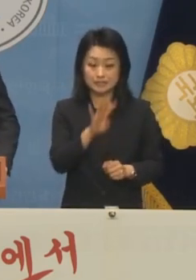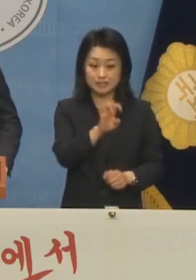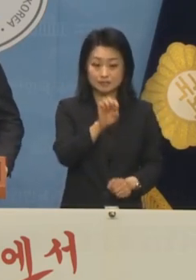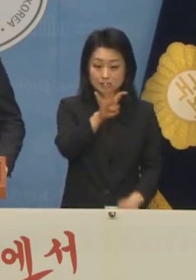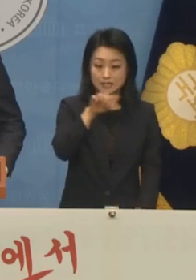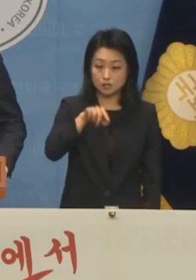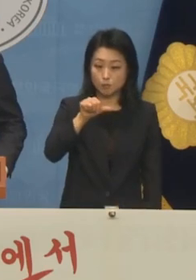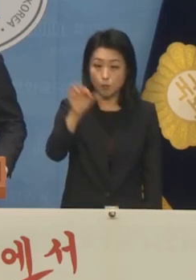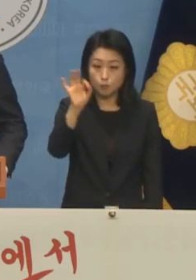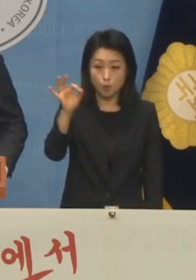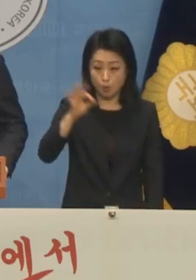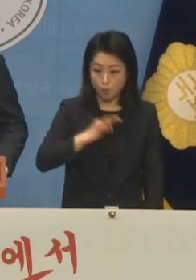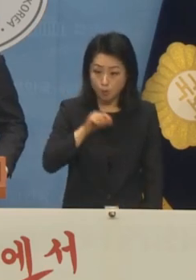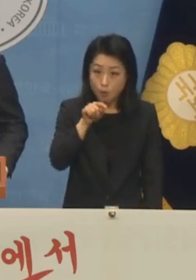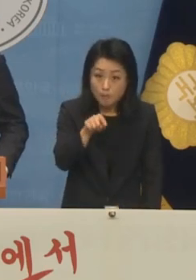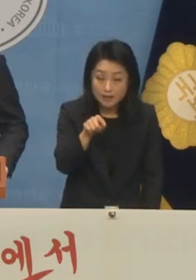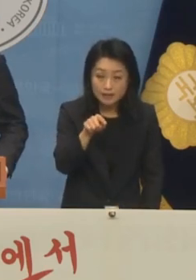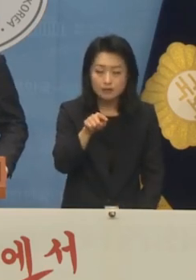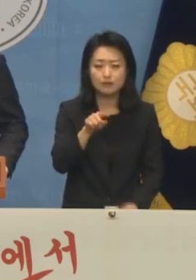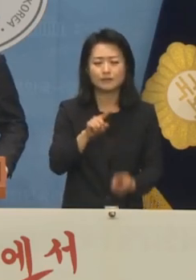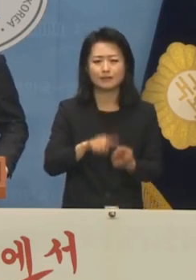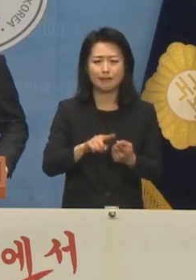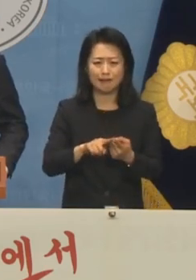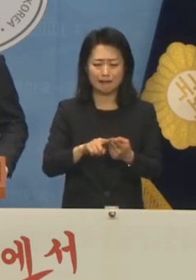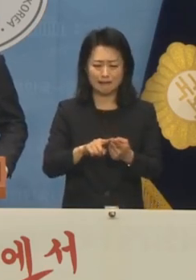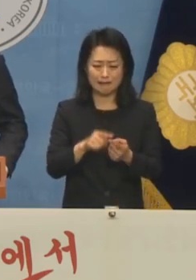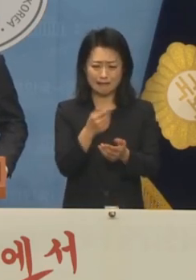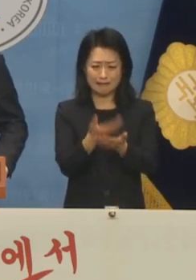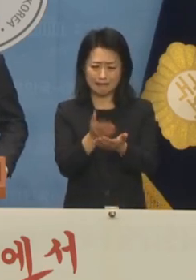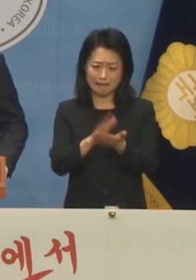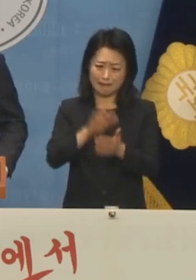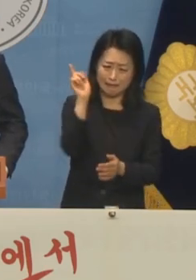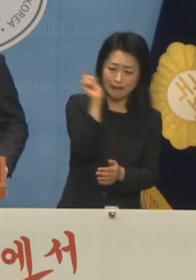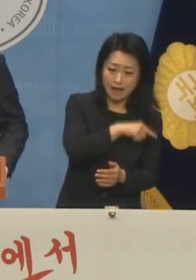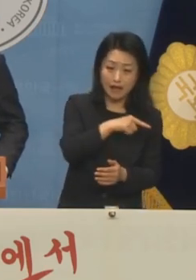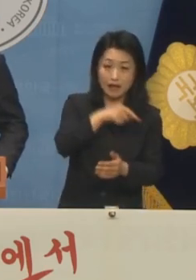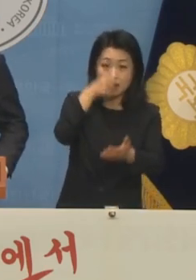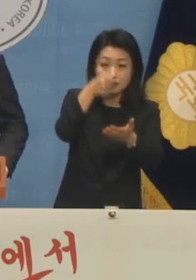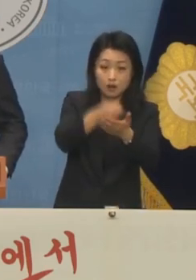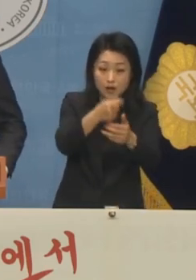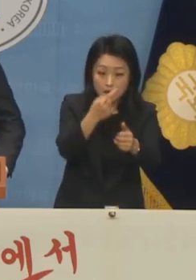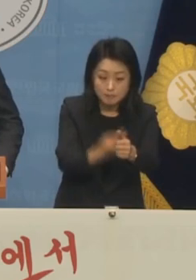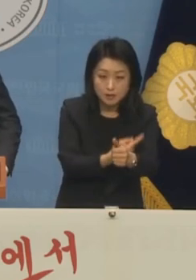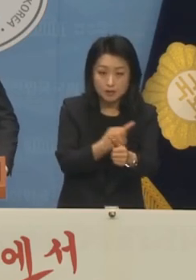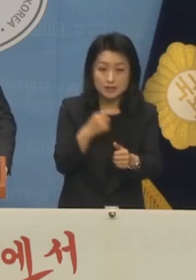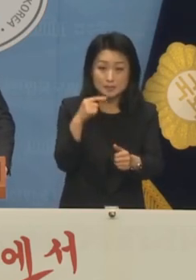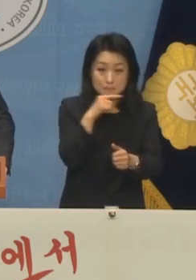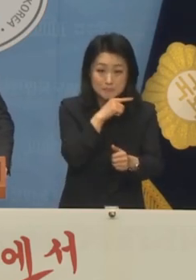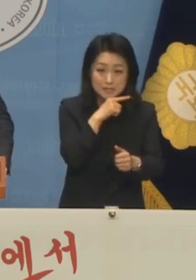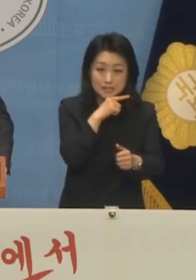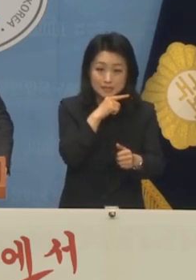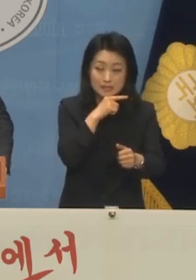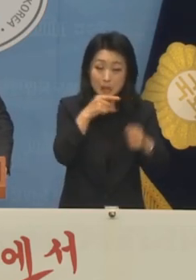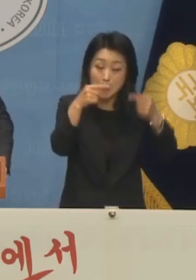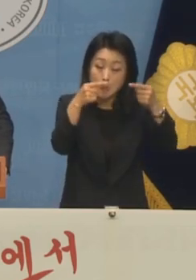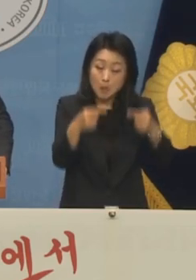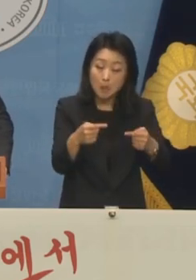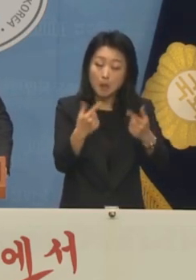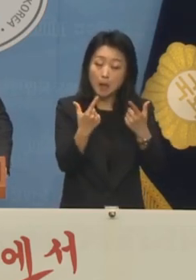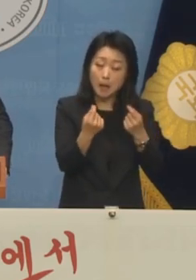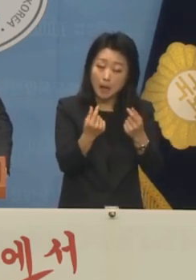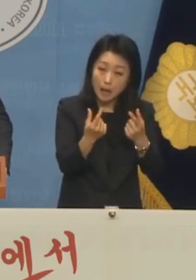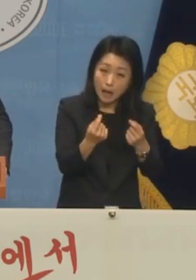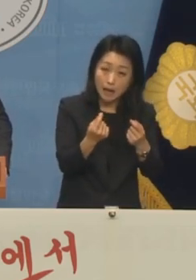44.5%, 족보도 없는 이 계약안을 채택할 경우 누적 적자를 크게 줄일 것이라는 일부